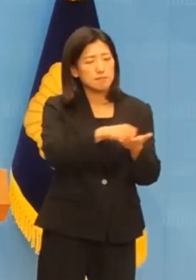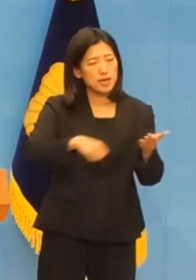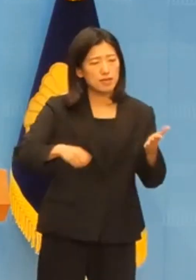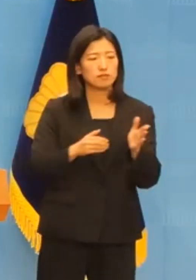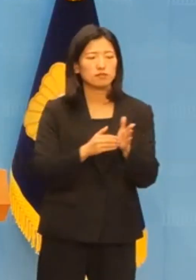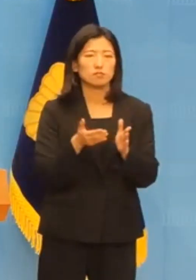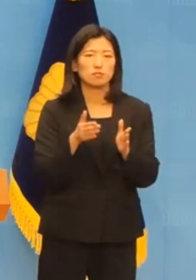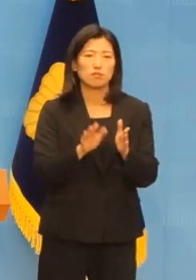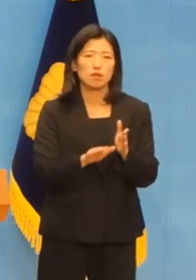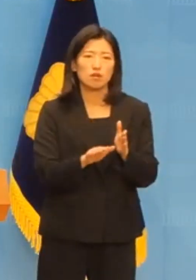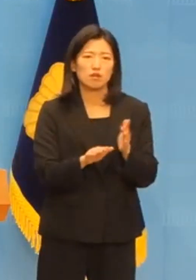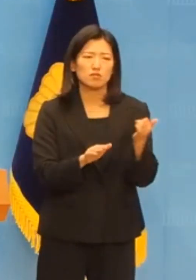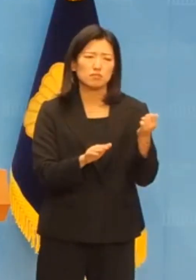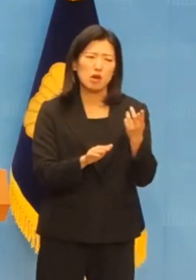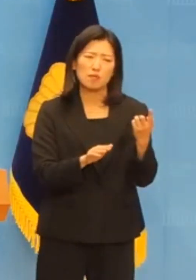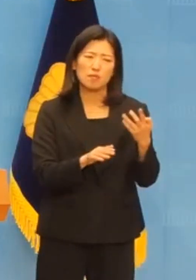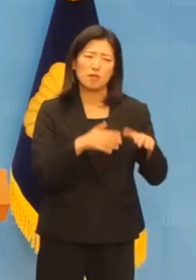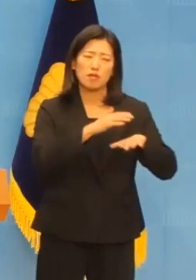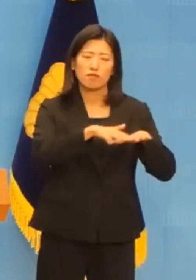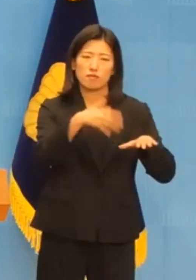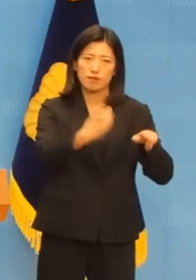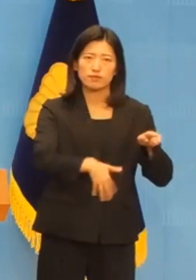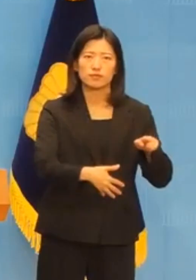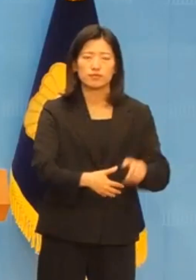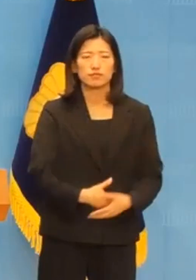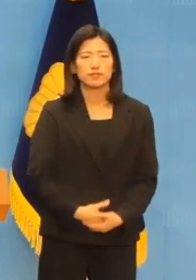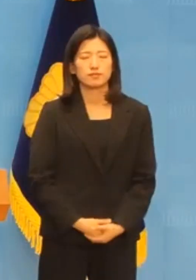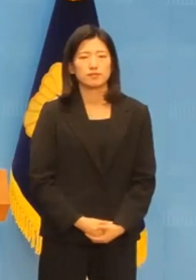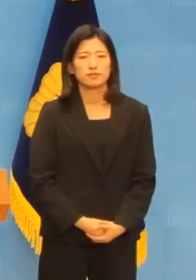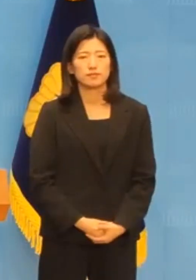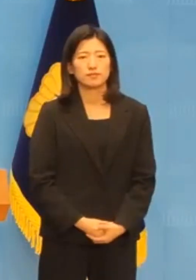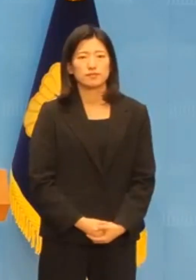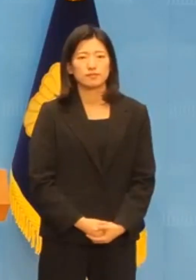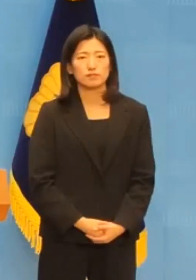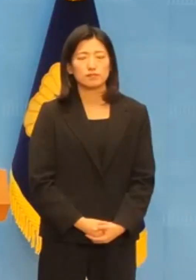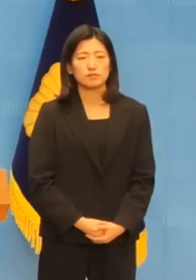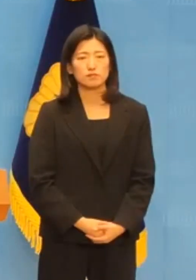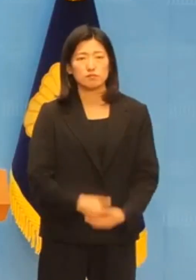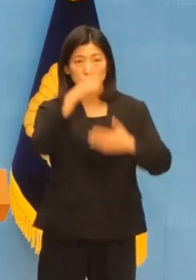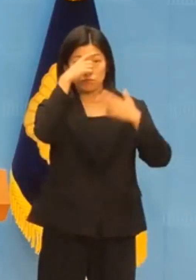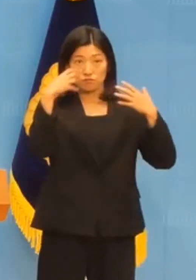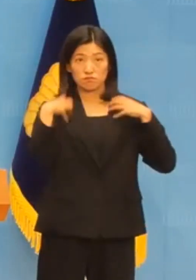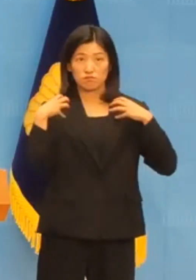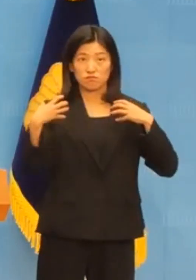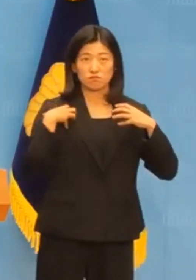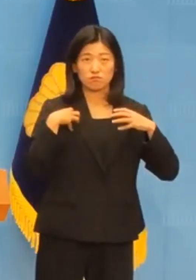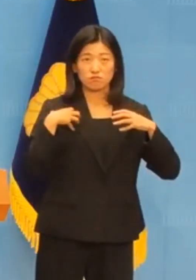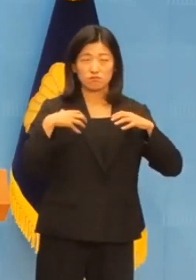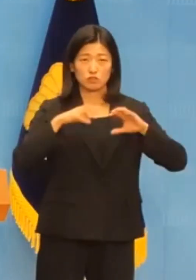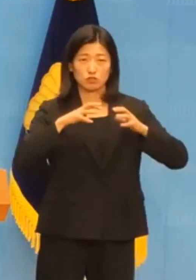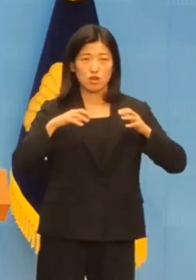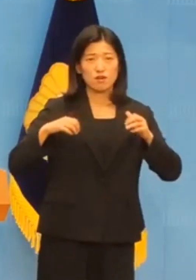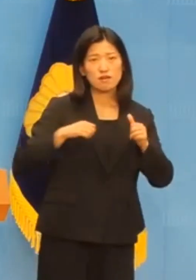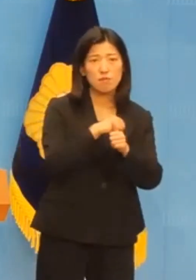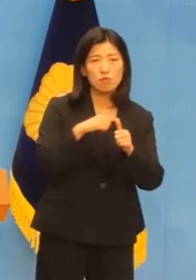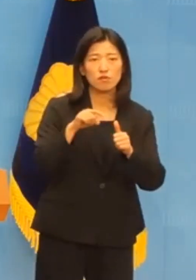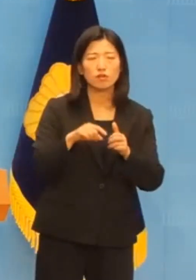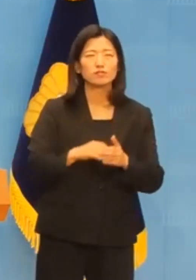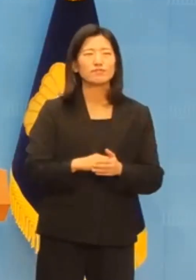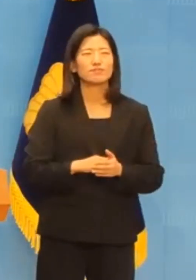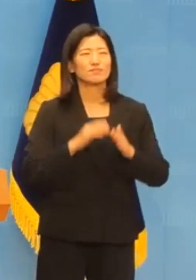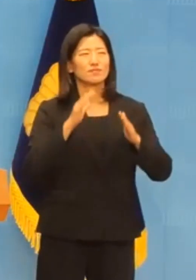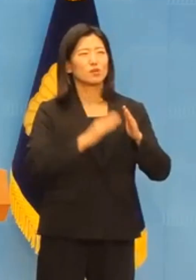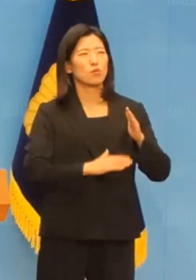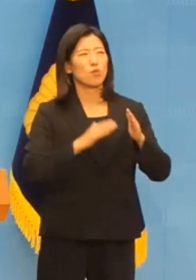논란이 남아있는 사례들도 존재합니다. 국가폭력이 가해 행위가 공적으로 포장되는 일이